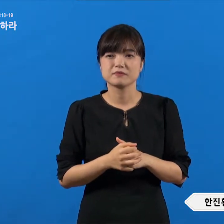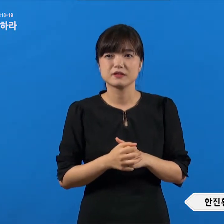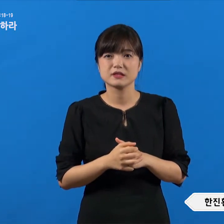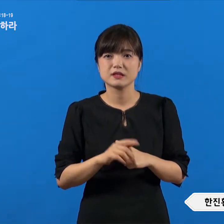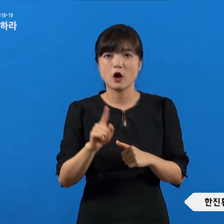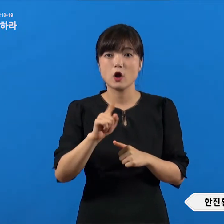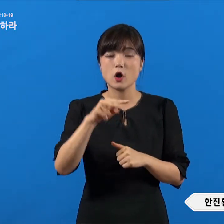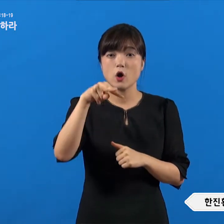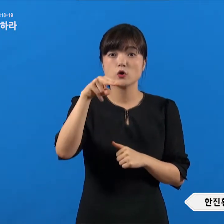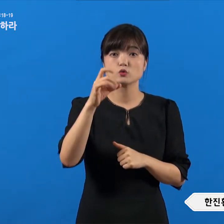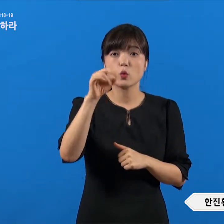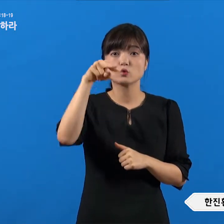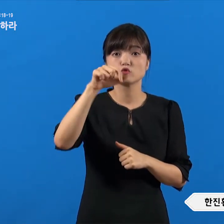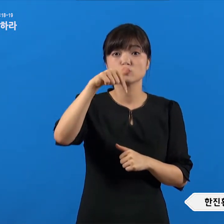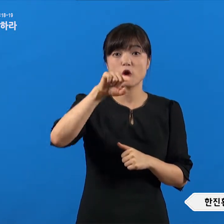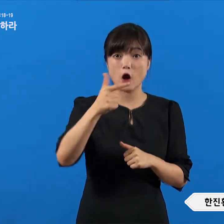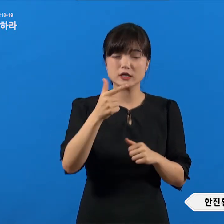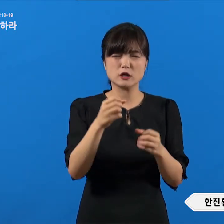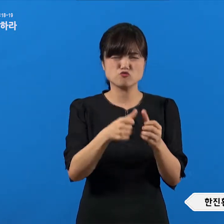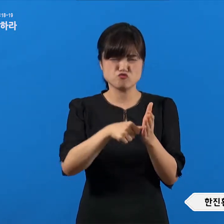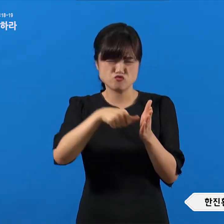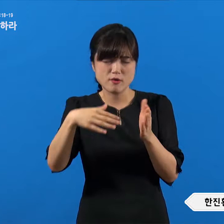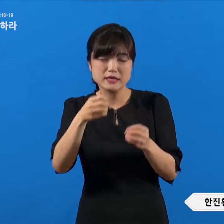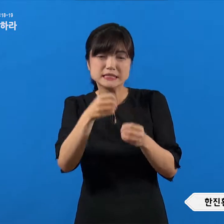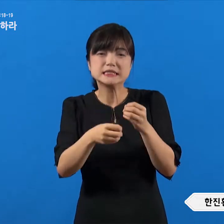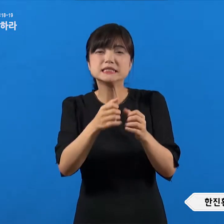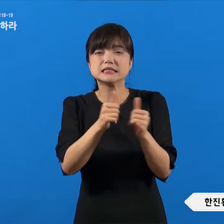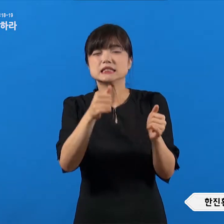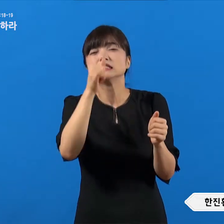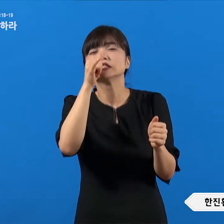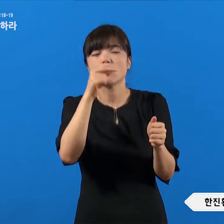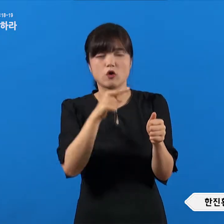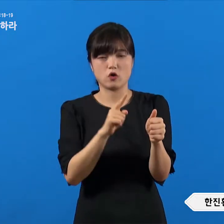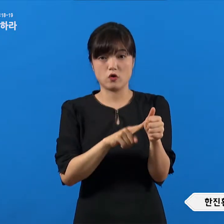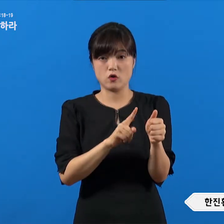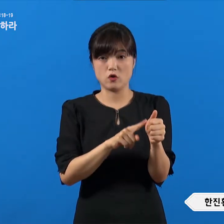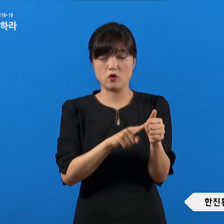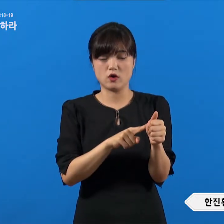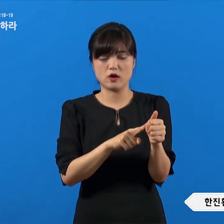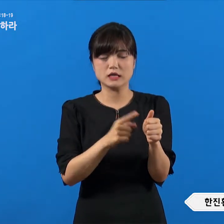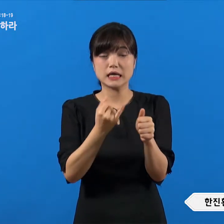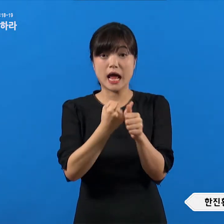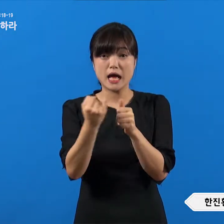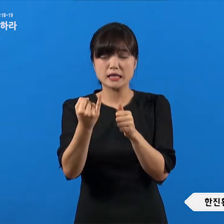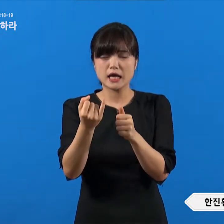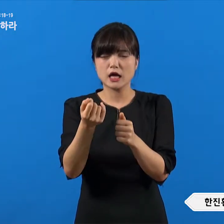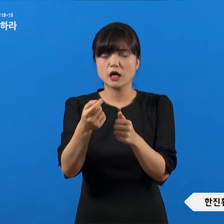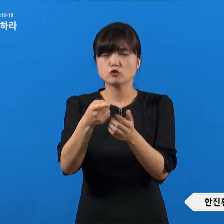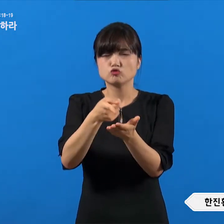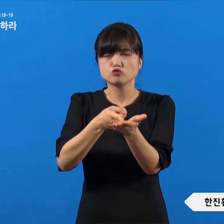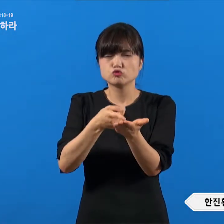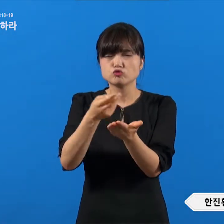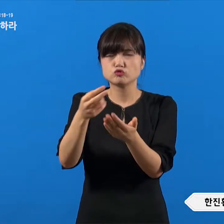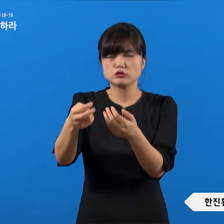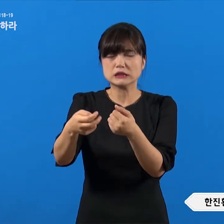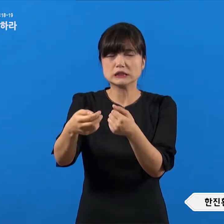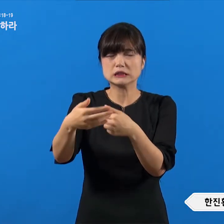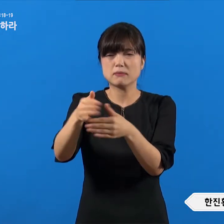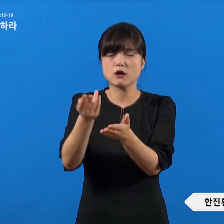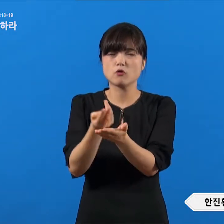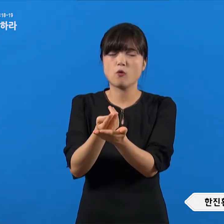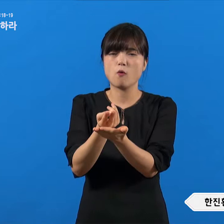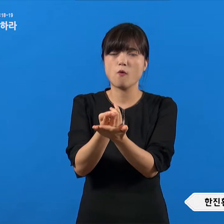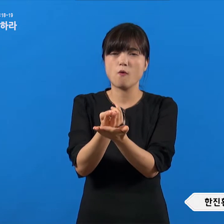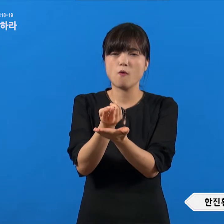송수건이라는 시인이 있는데 자기 아내를 수술실로 들여보내면서 그 시인이